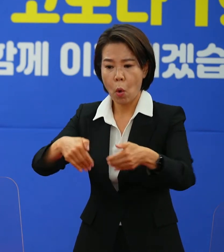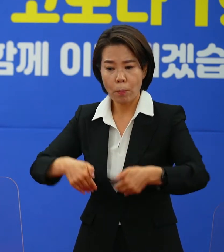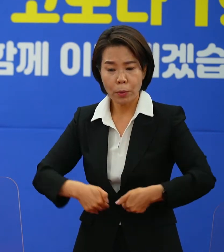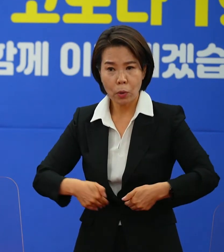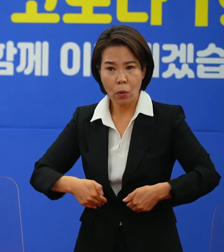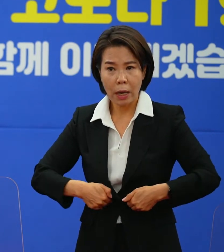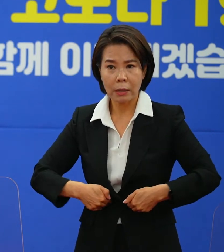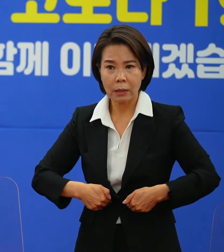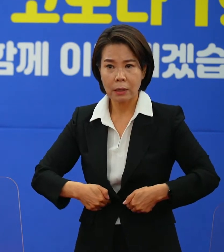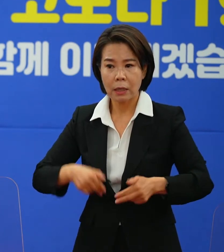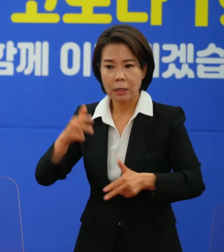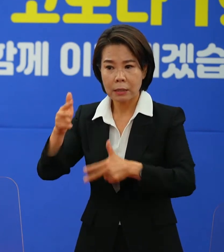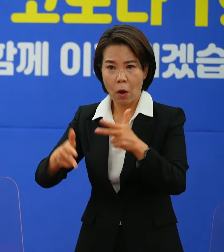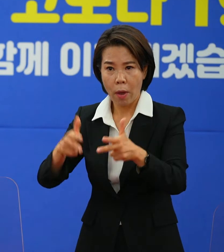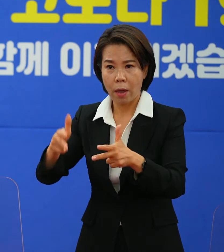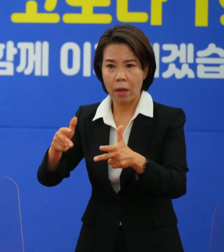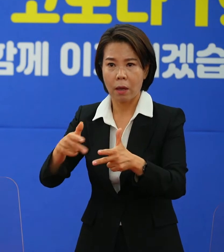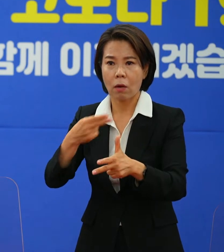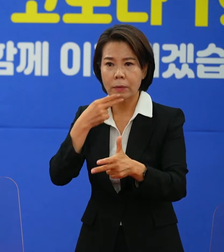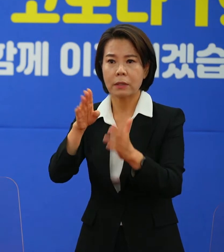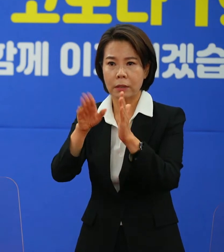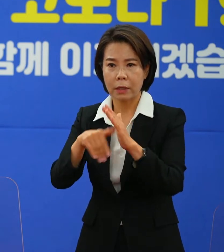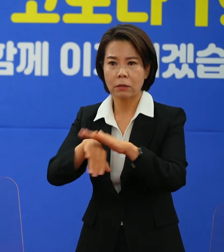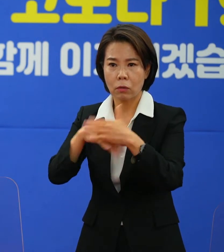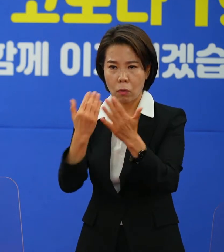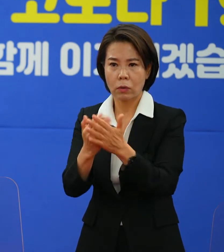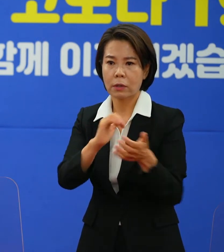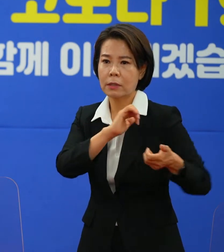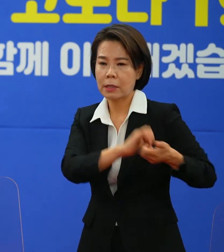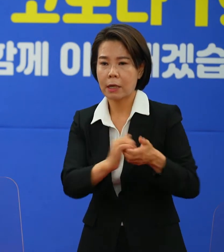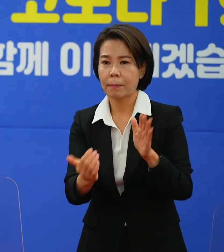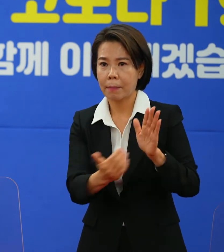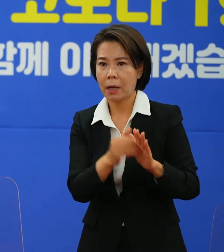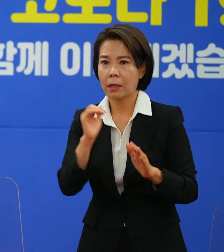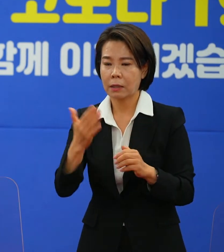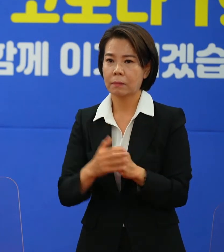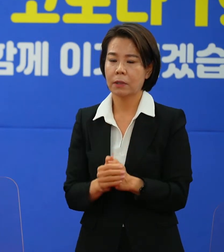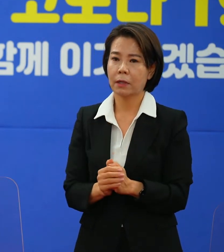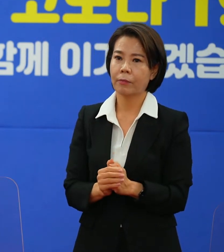않은 산업이 대면 활동이 제한 등을 골자로 하고 있습니다.